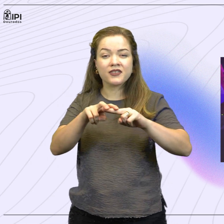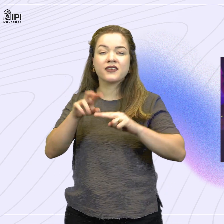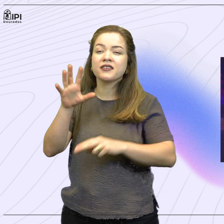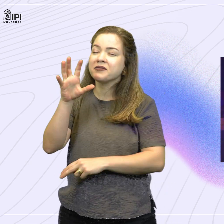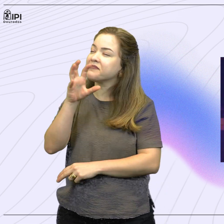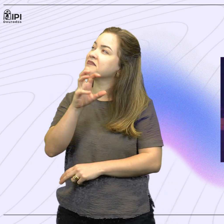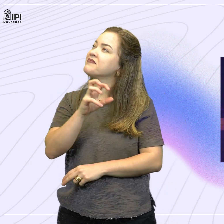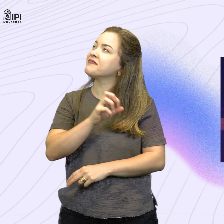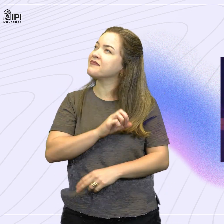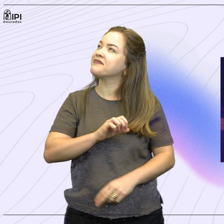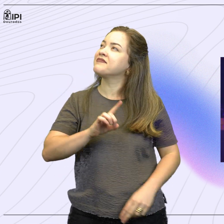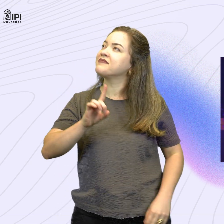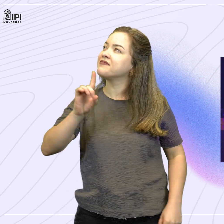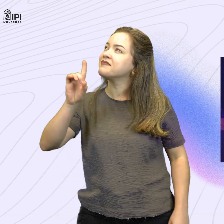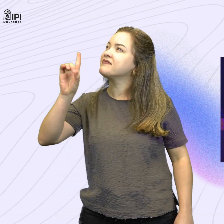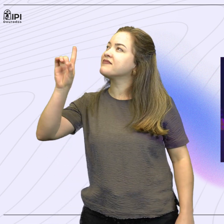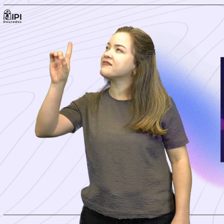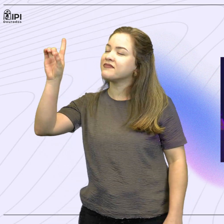Deus.